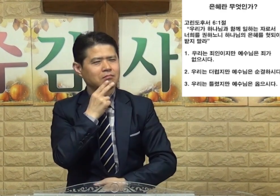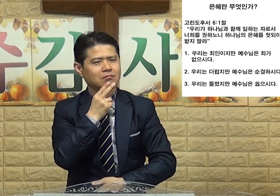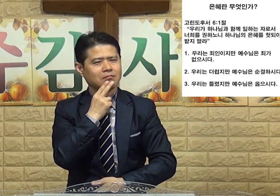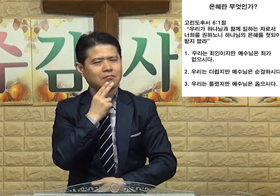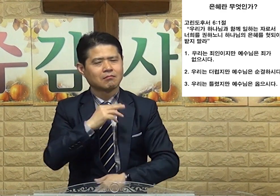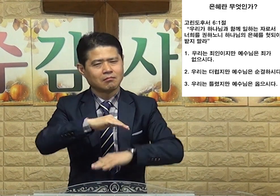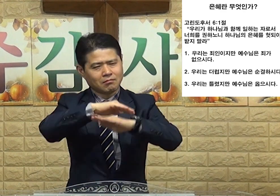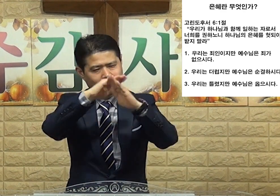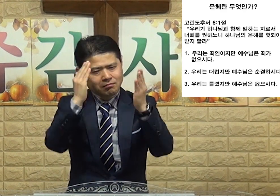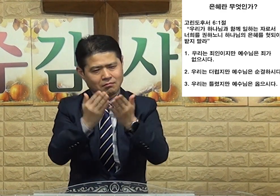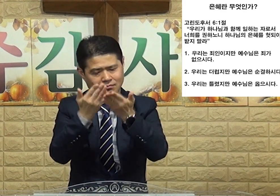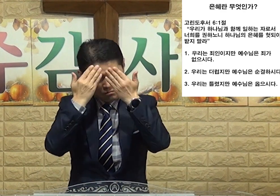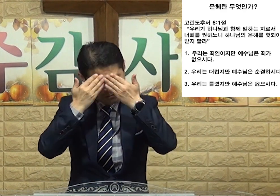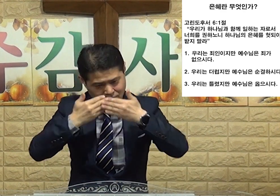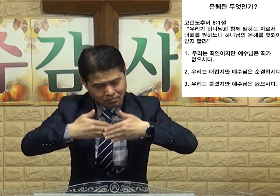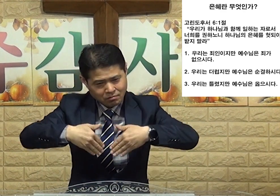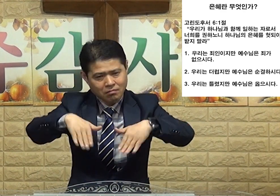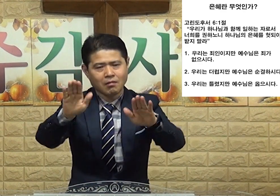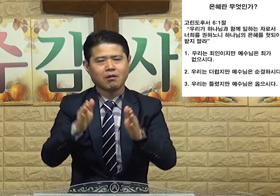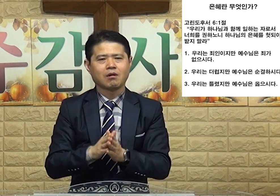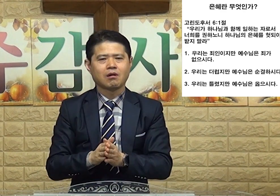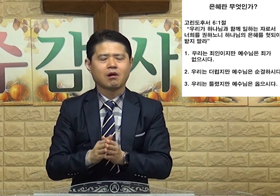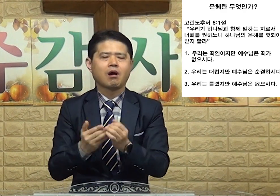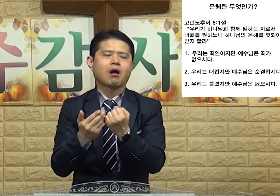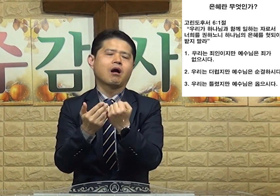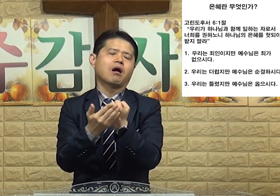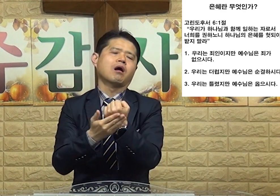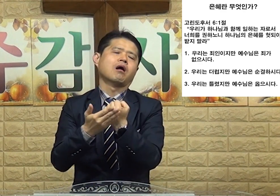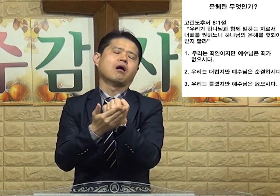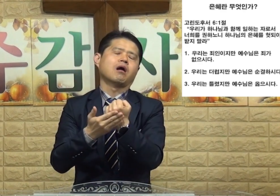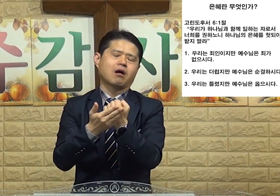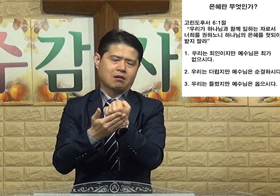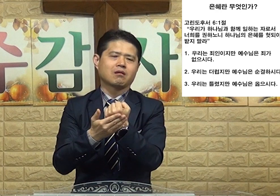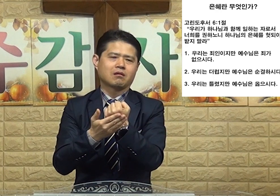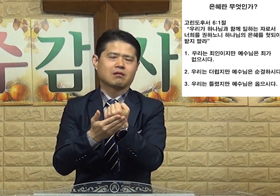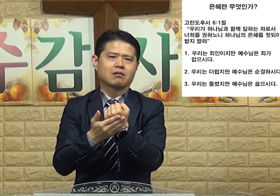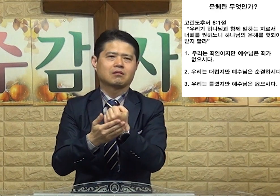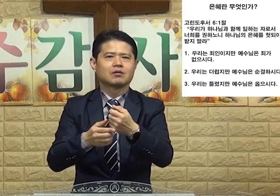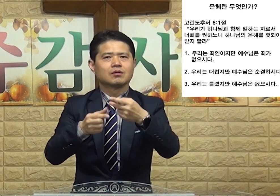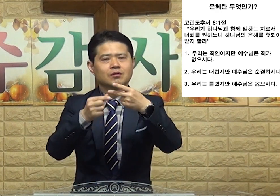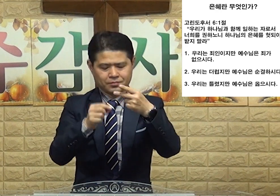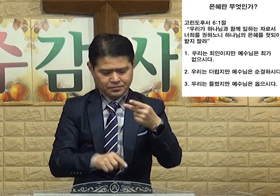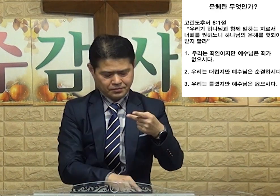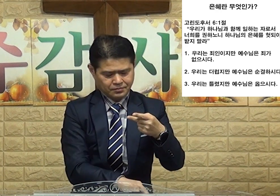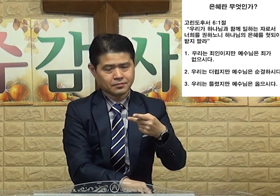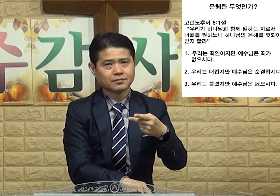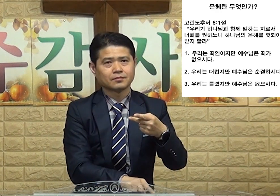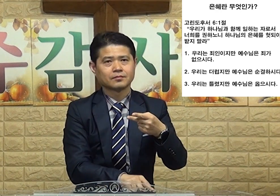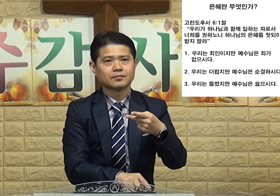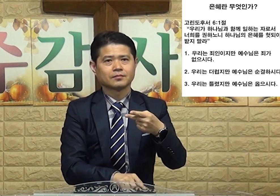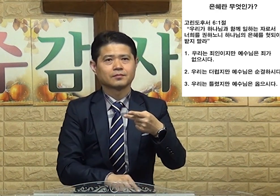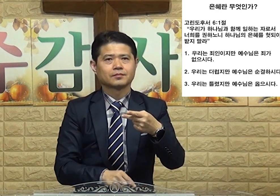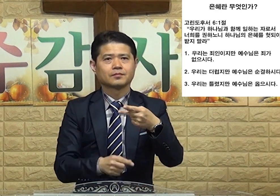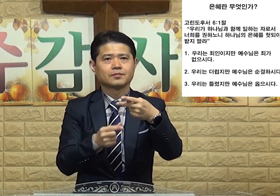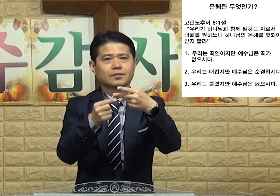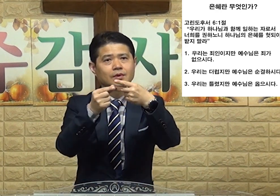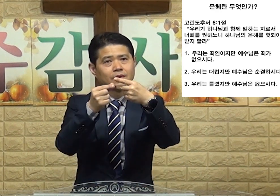것들을 보려고 해도 볼 수가 없습니다. 그렇게 값없이 우리에게 십자가로 은혜를 주신 것입니다. 두